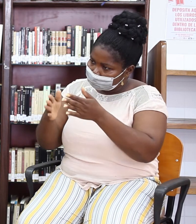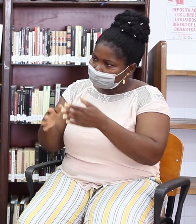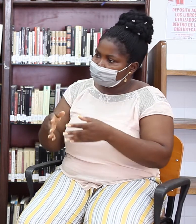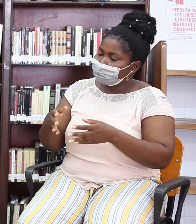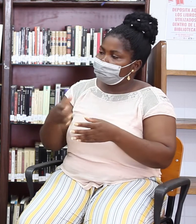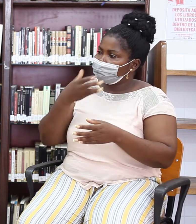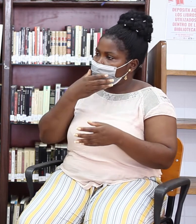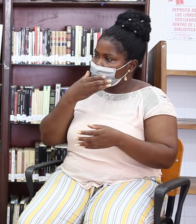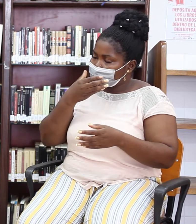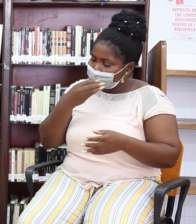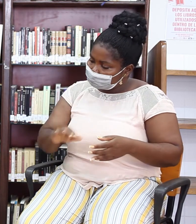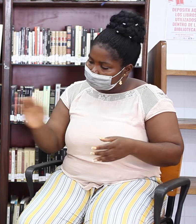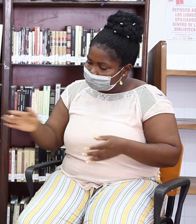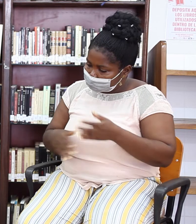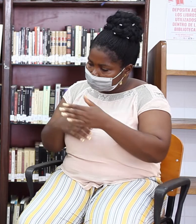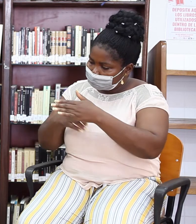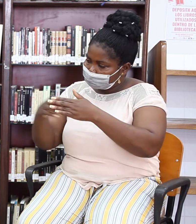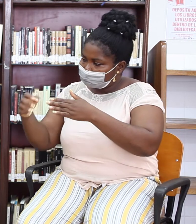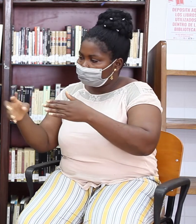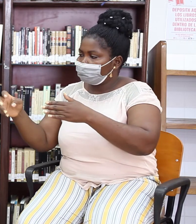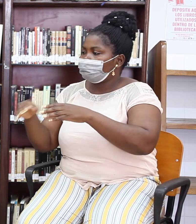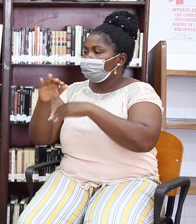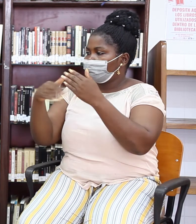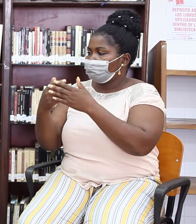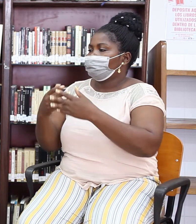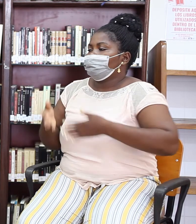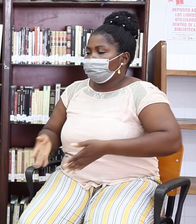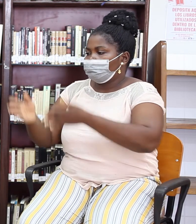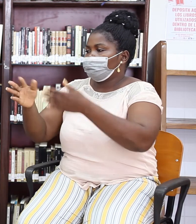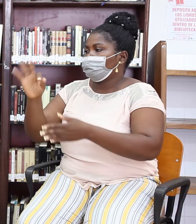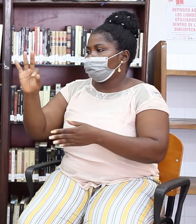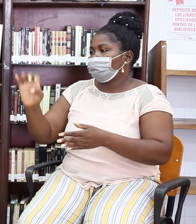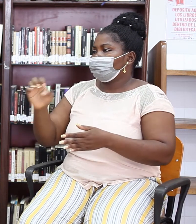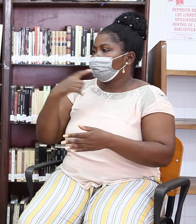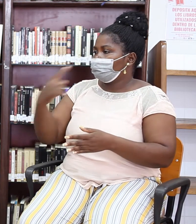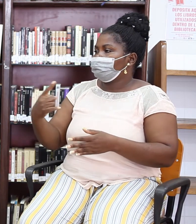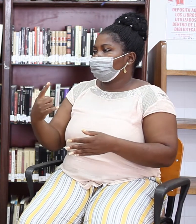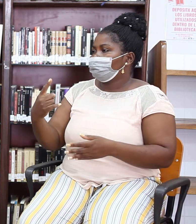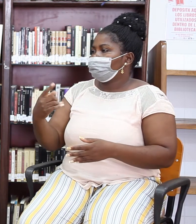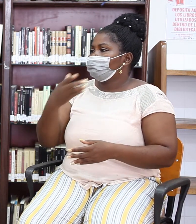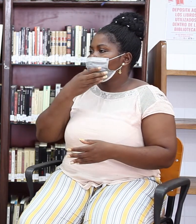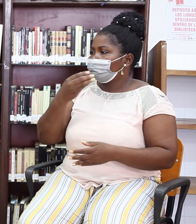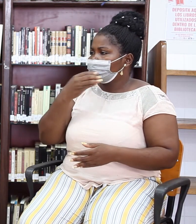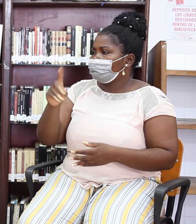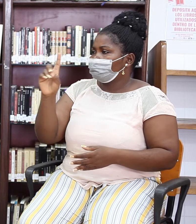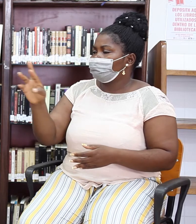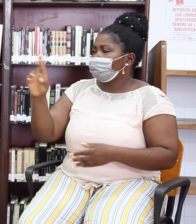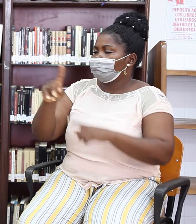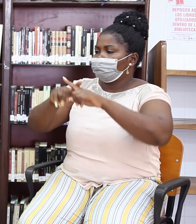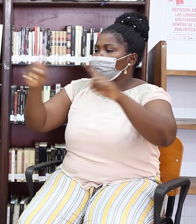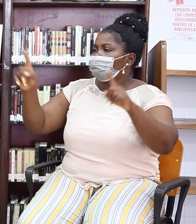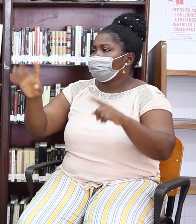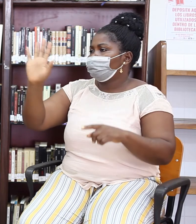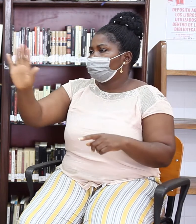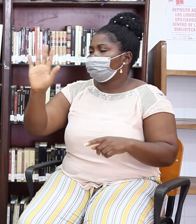niños lo persiguieron durante todo el camino. Las 3 veces descubrieron un uso bastante diferente